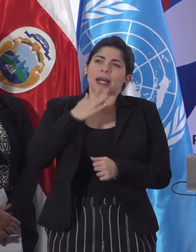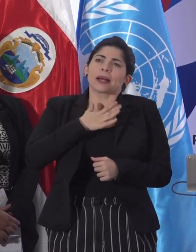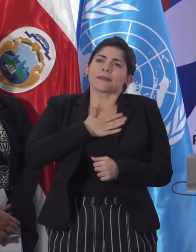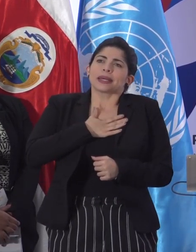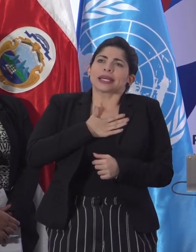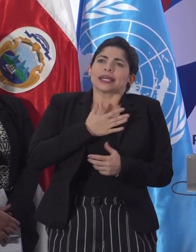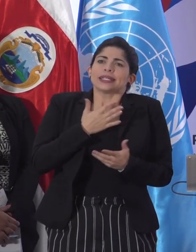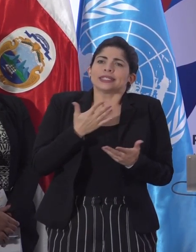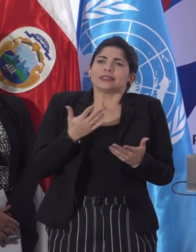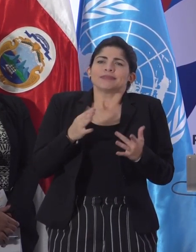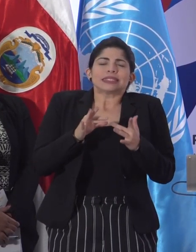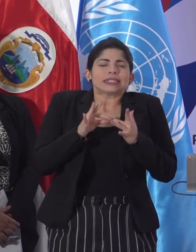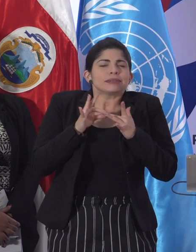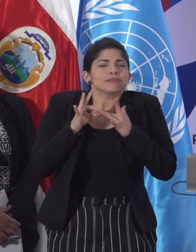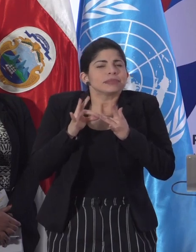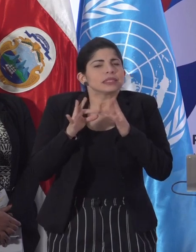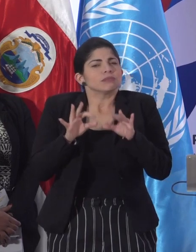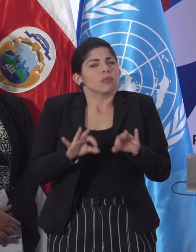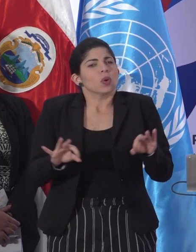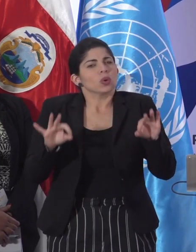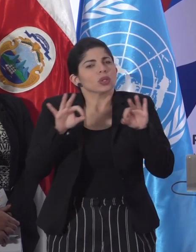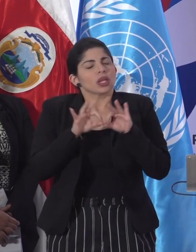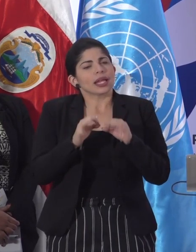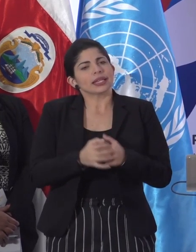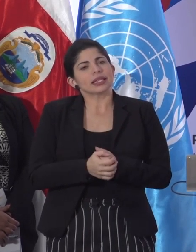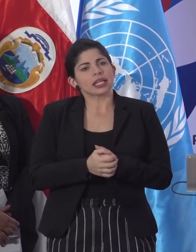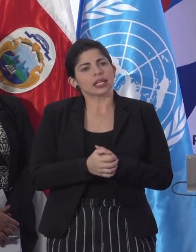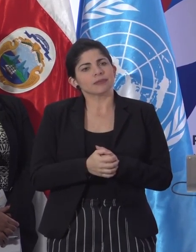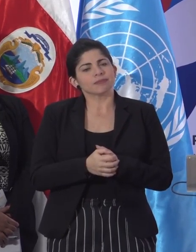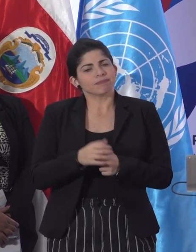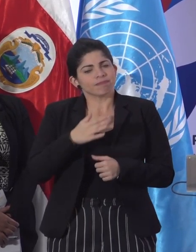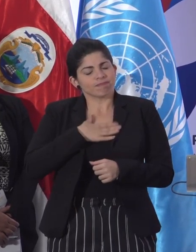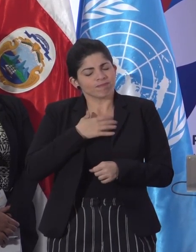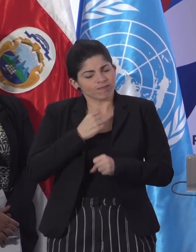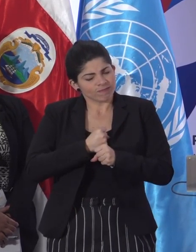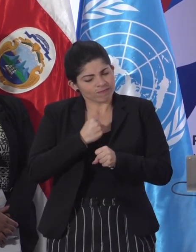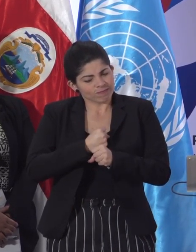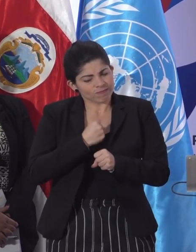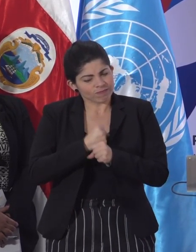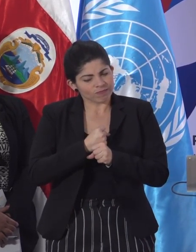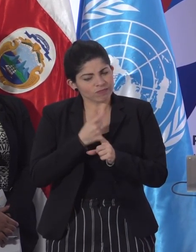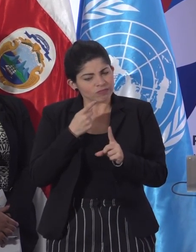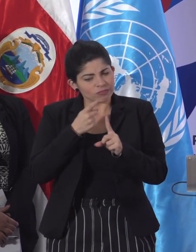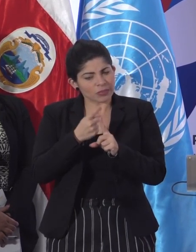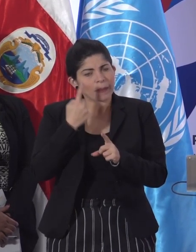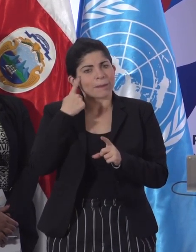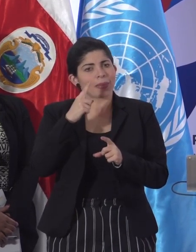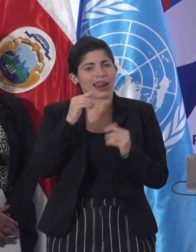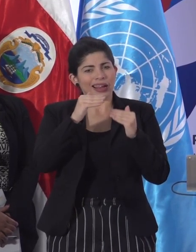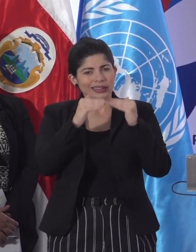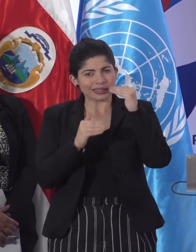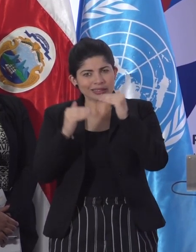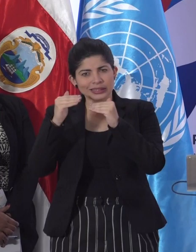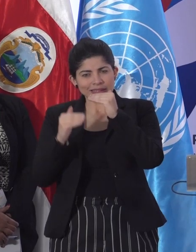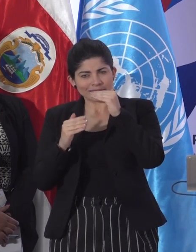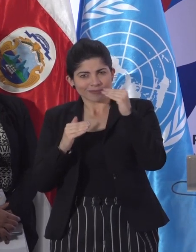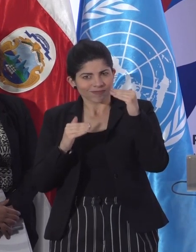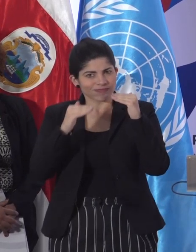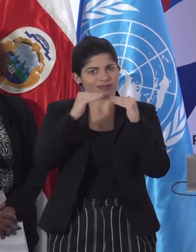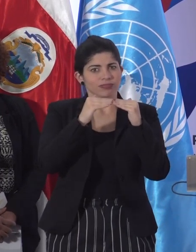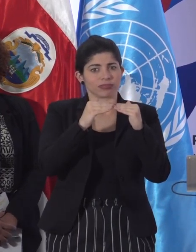para mí es especialmente importante tener como tarea trabajar en la disminución de esas brechas,